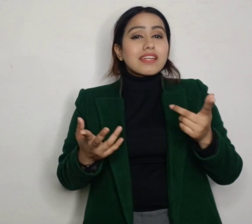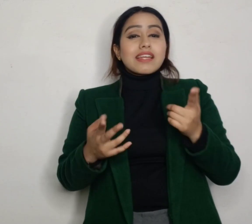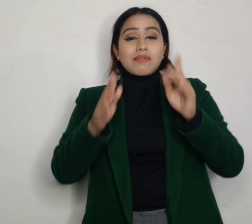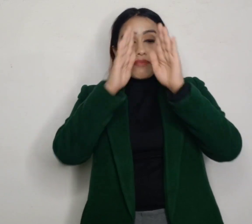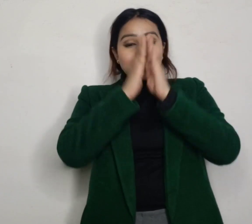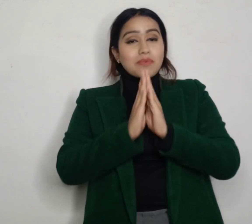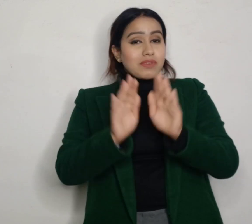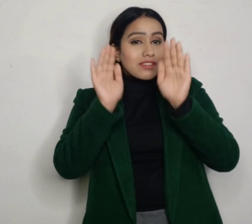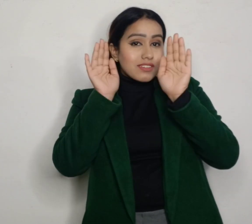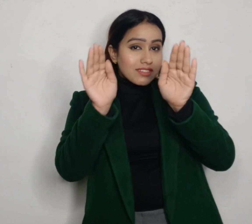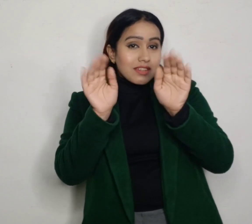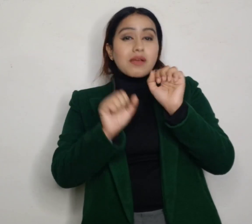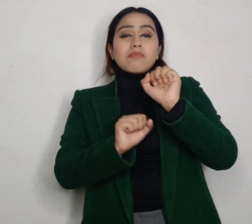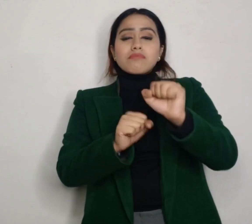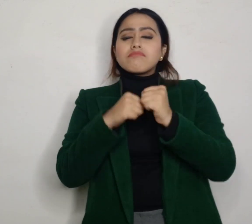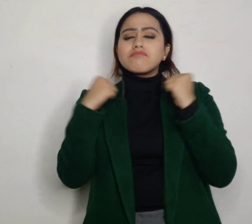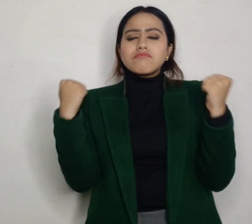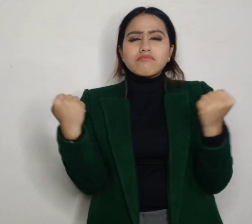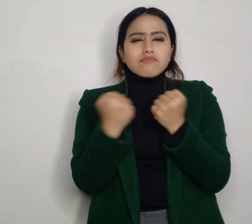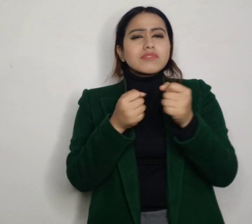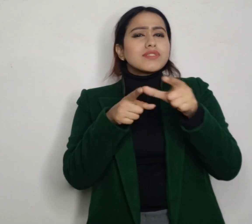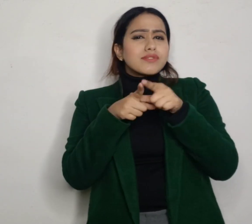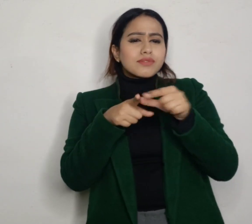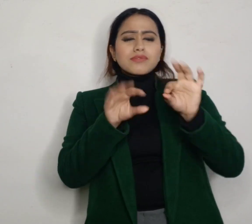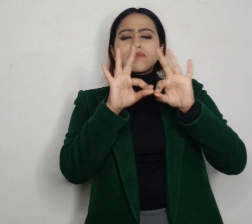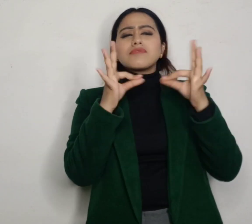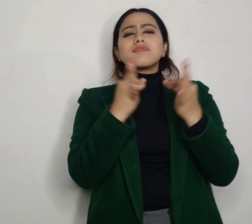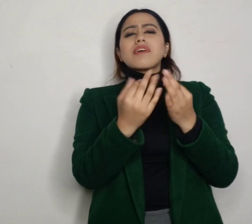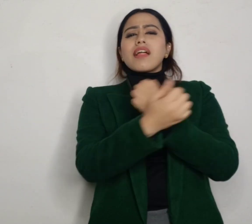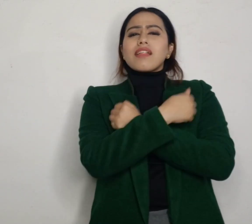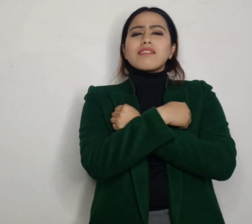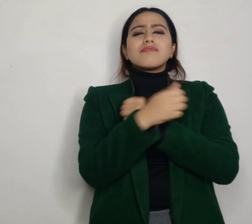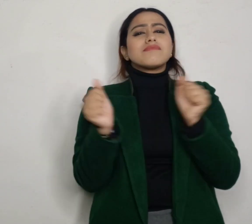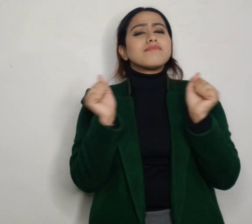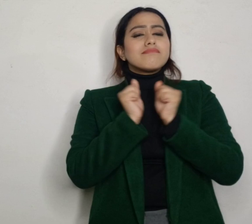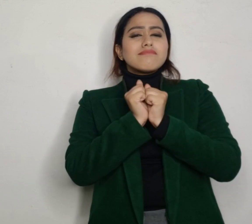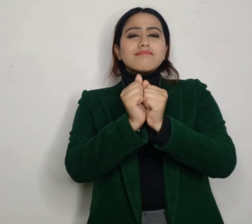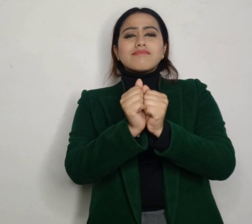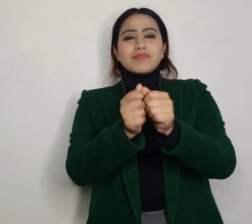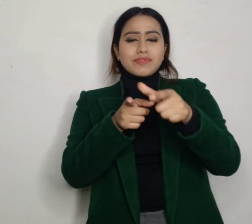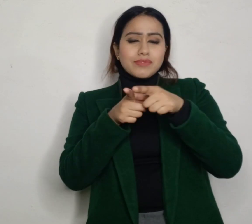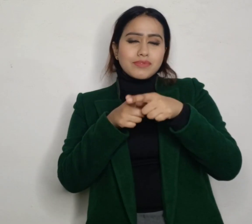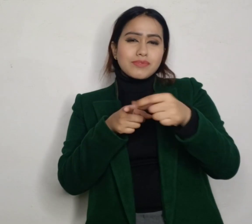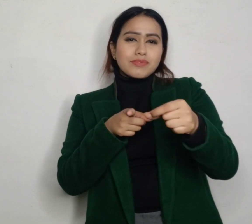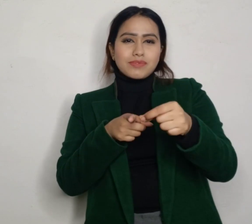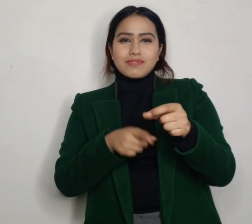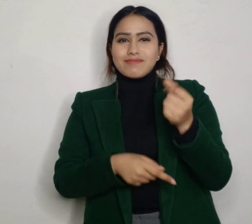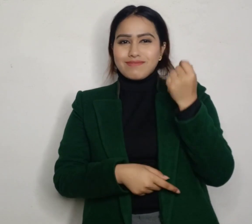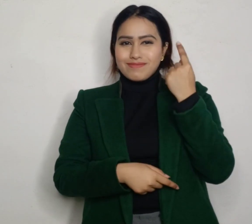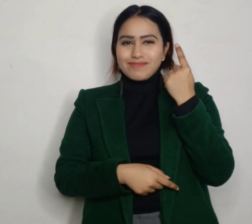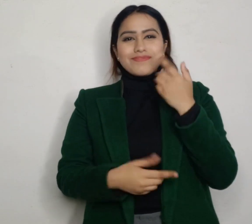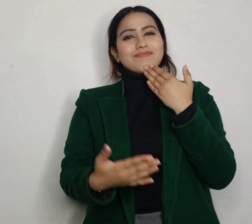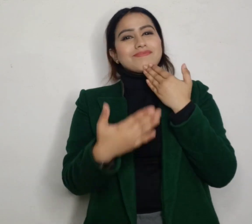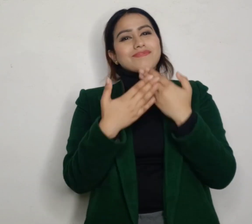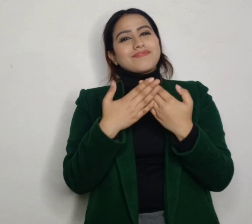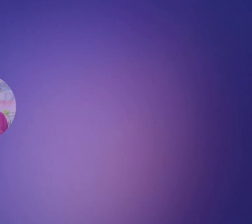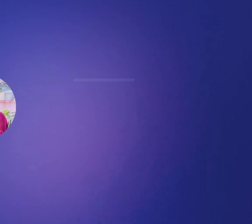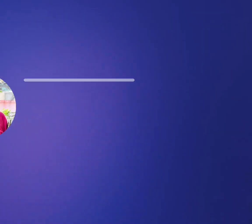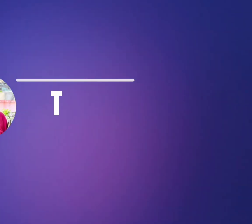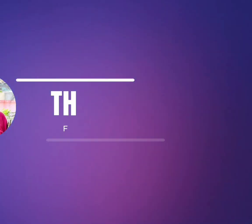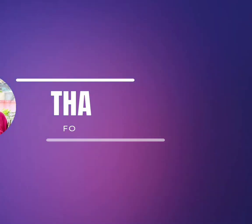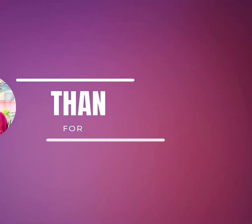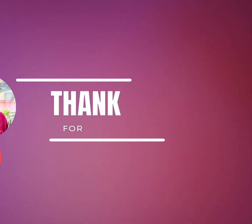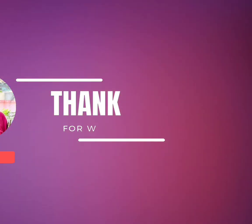और अंत में वही बात, प्रभु के आशीर्वाद के साथ, अपनी मेहनत के साथ, अपनों के प्यार के साथ कर दिखाओ कुछ ऐसा कि दुनिया करना चाहे आपके जैसा।